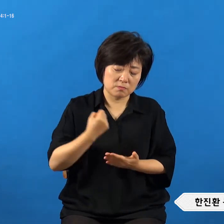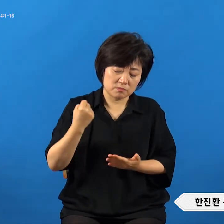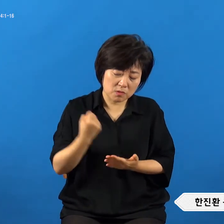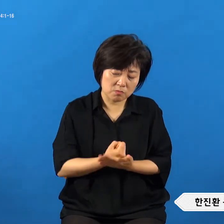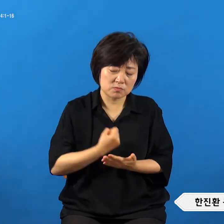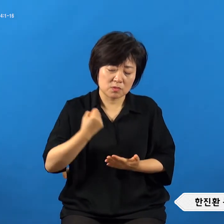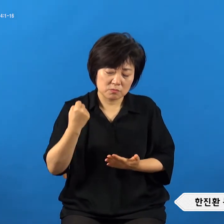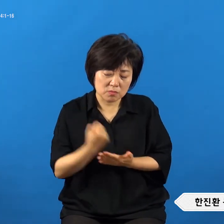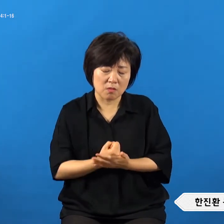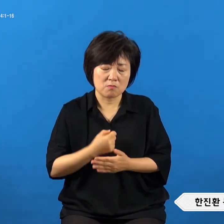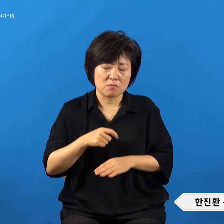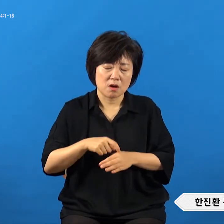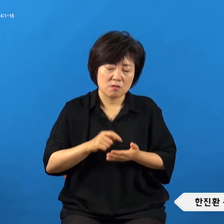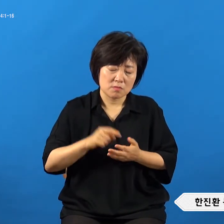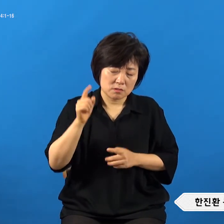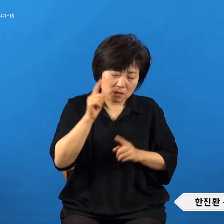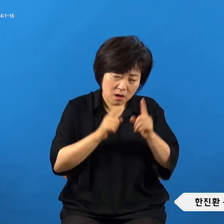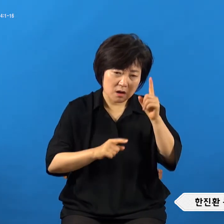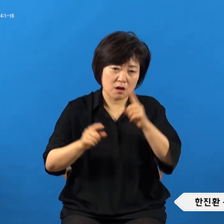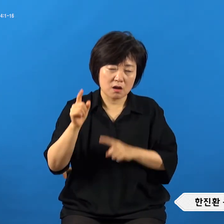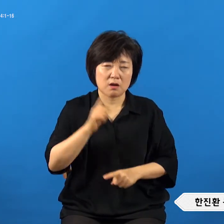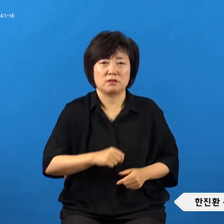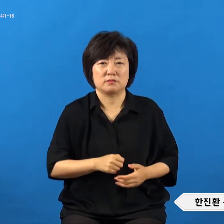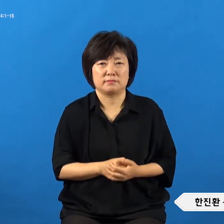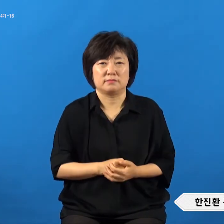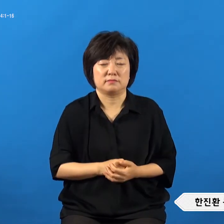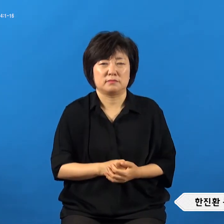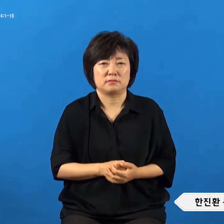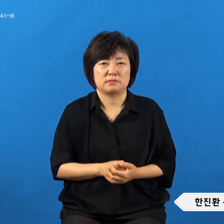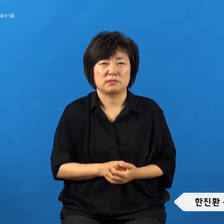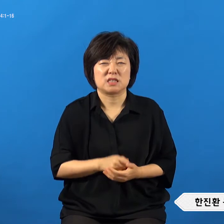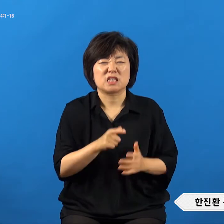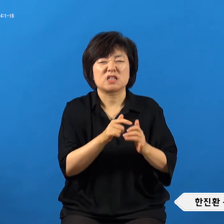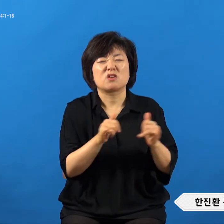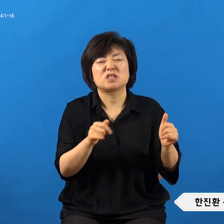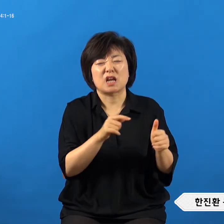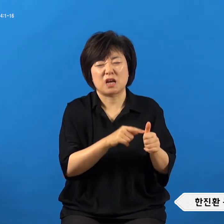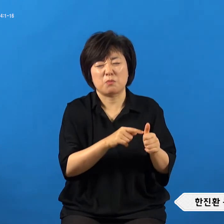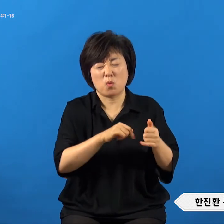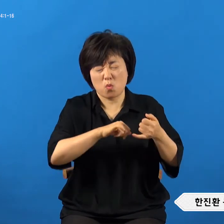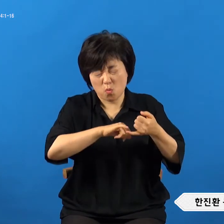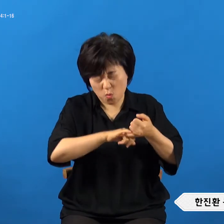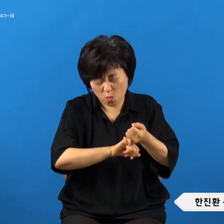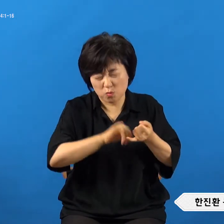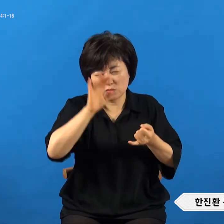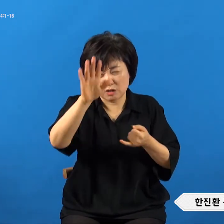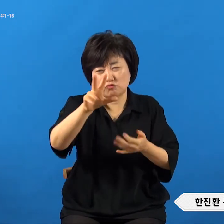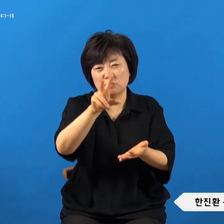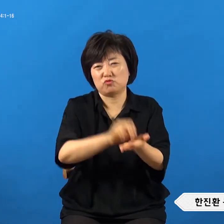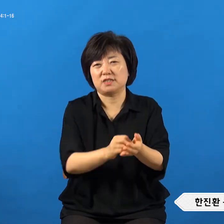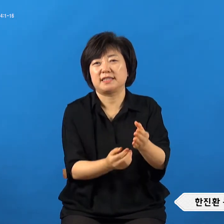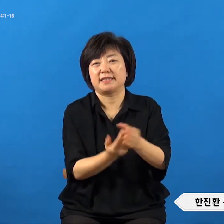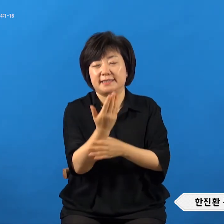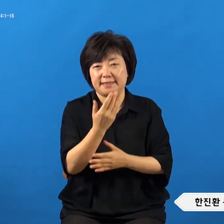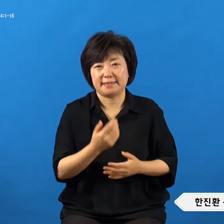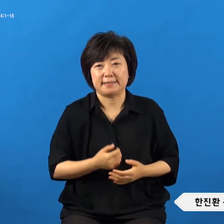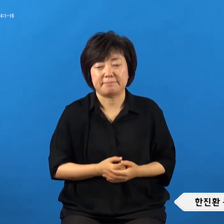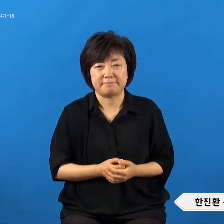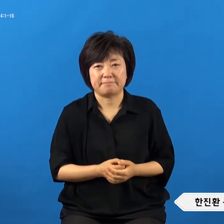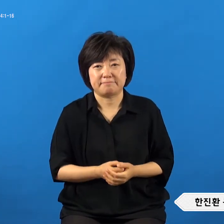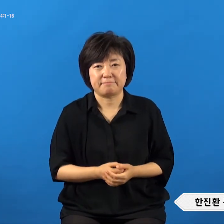섭섭해집니다. 마음이 상합니다. 그러면 그런 사람은 꼭 교회에 문제를 일으킵니다.